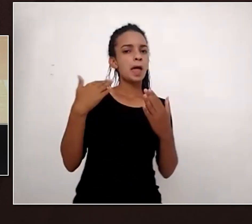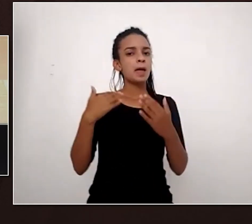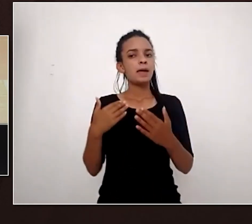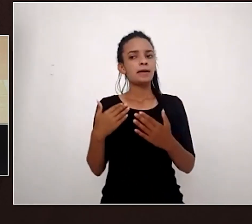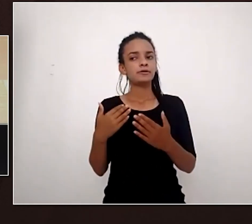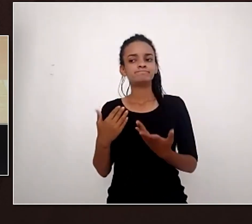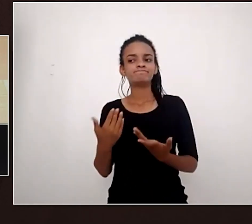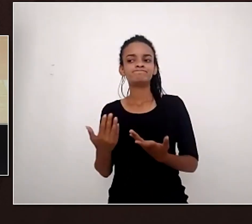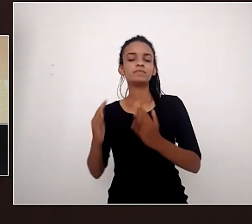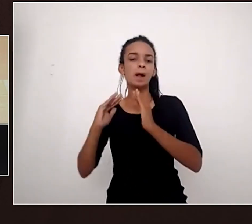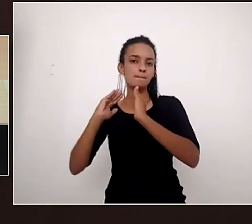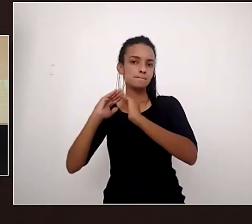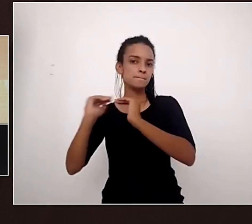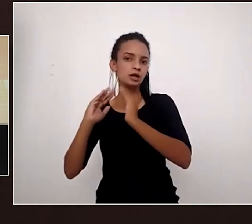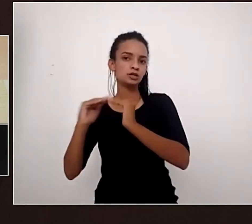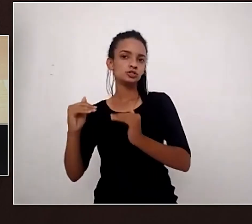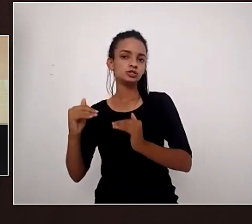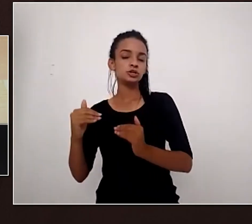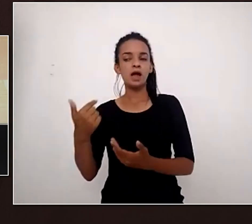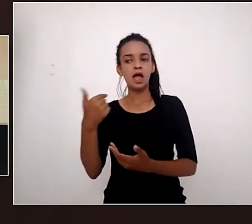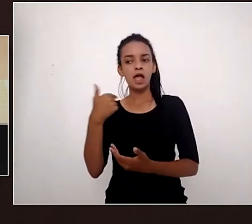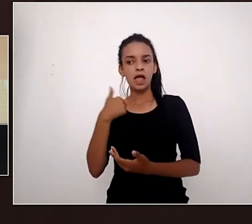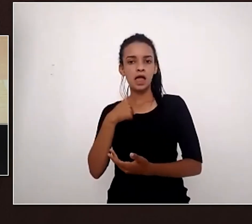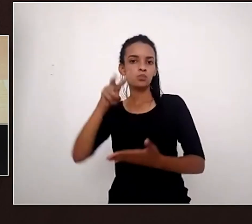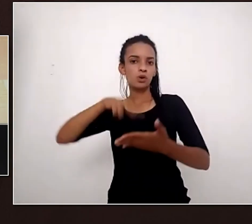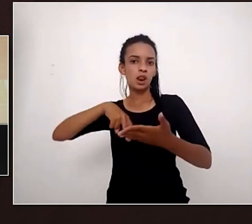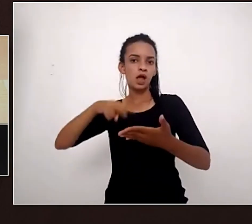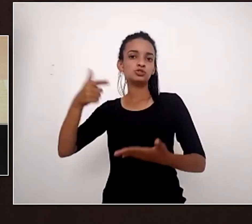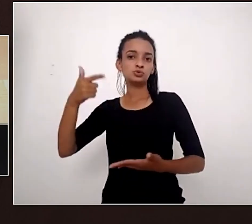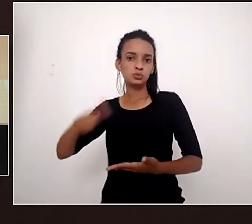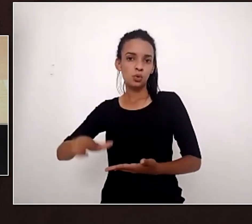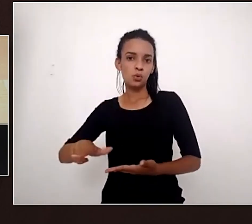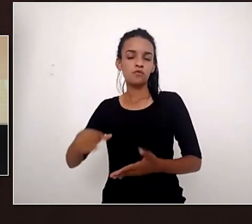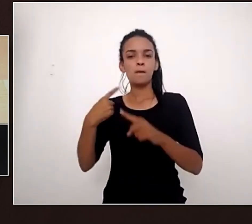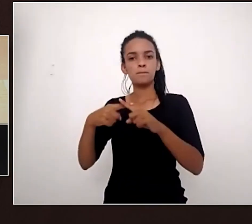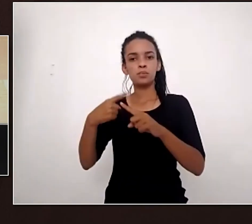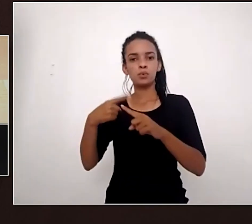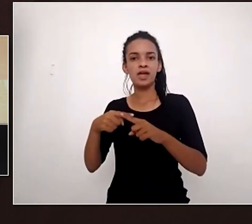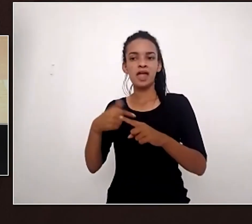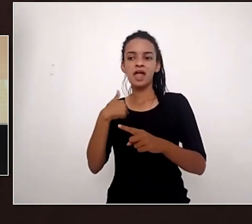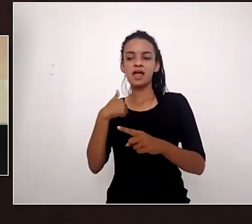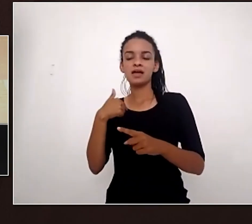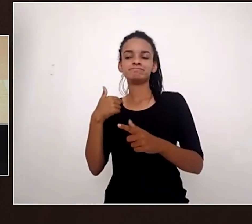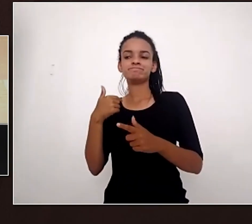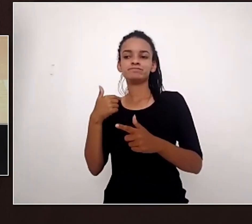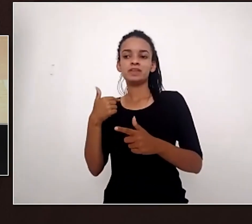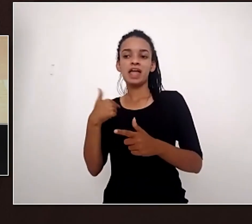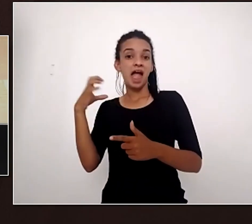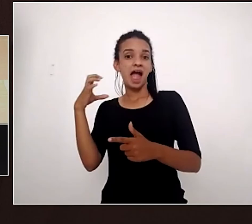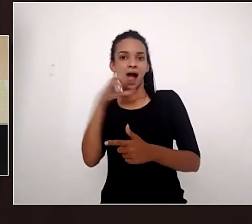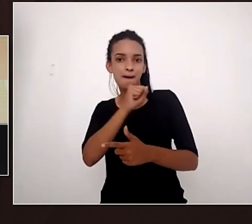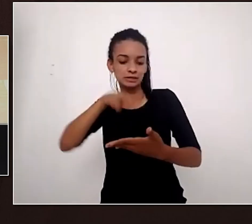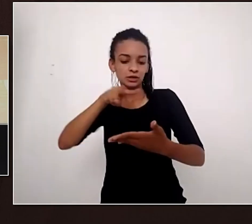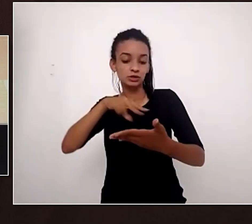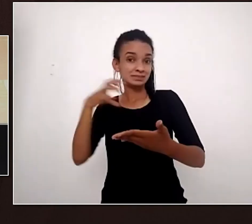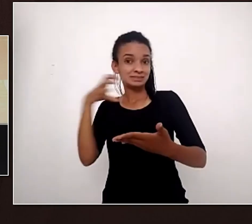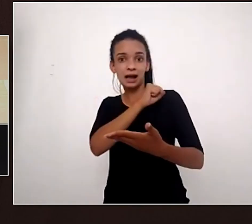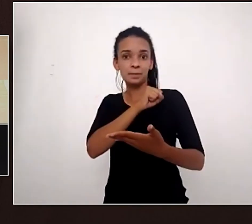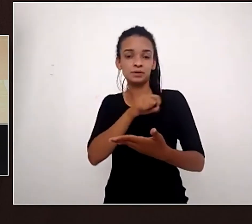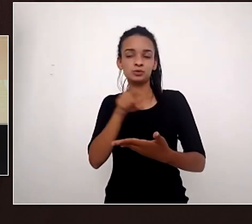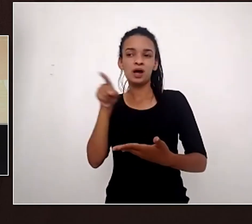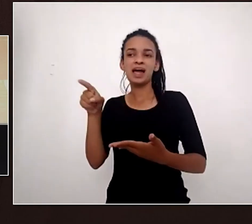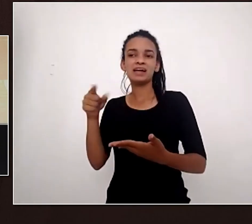vezes elas não conseguem acompanhar e não acham, depois se perdem, não sabem que versículo que eu pedi, tá? Então estou falando